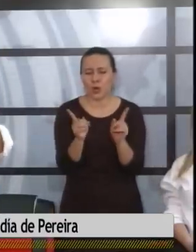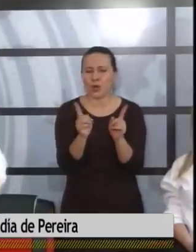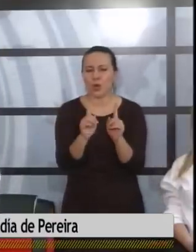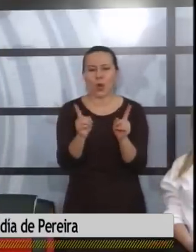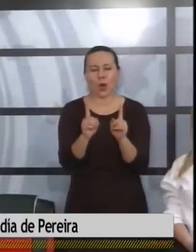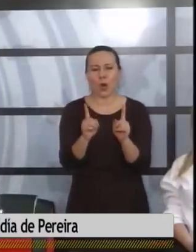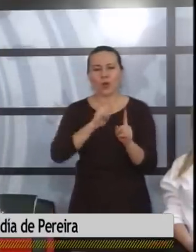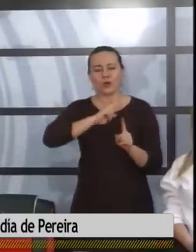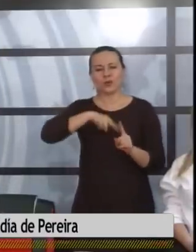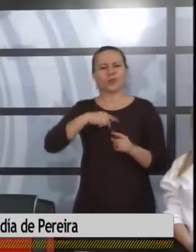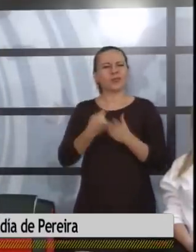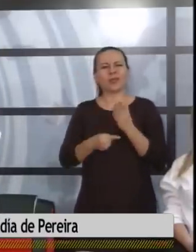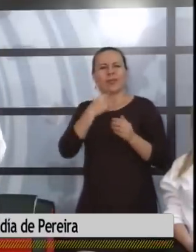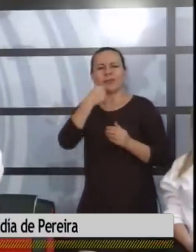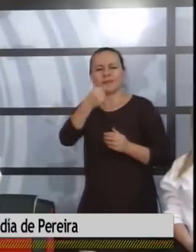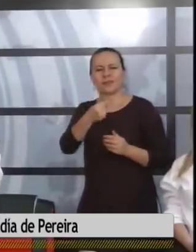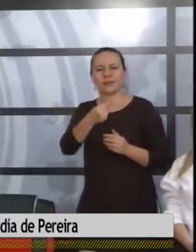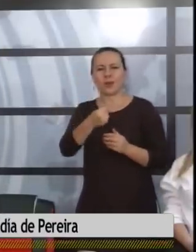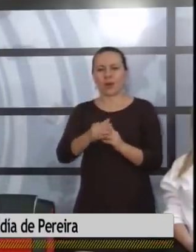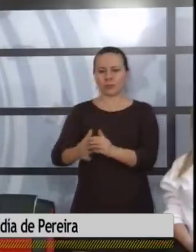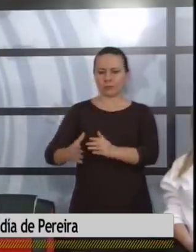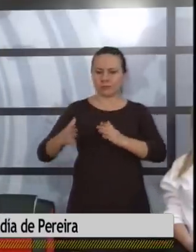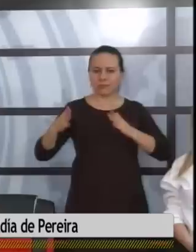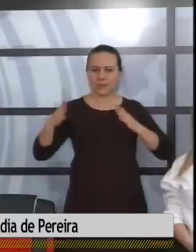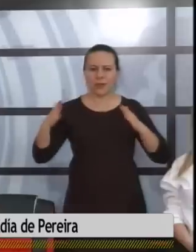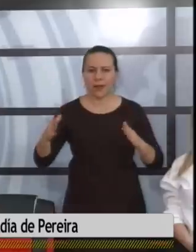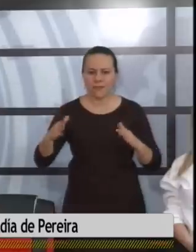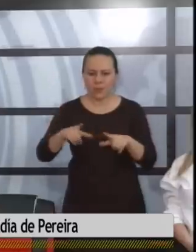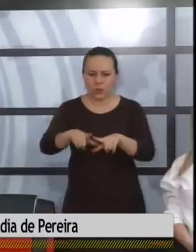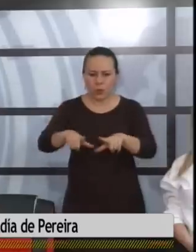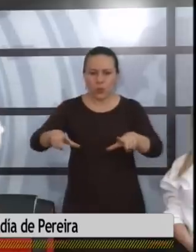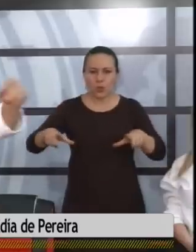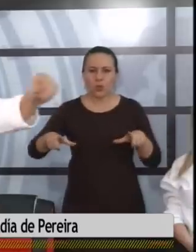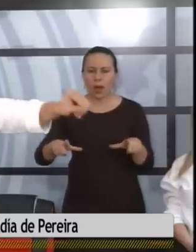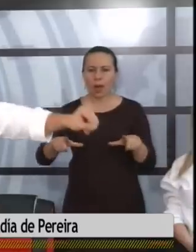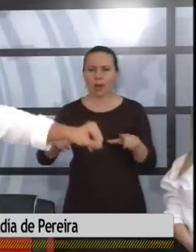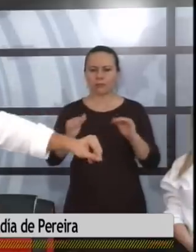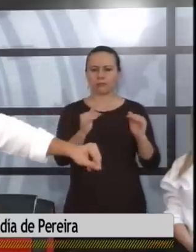albergue, nosotros hablamos de unas instalaciones a la altura, a la